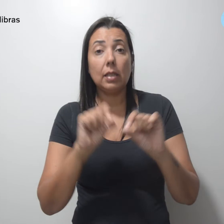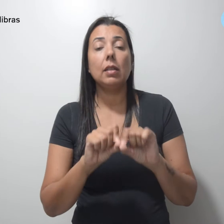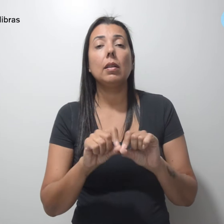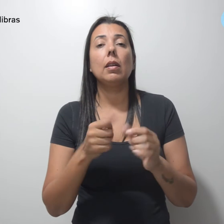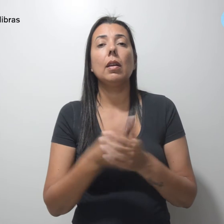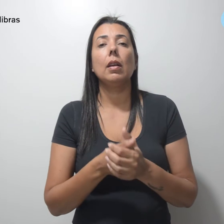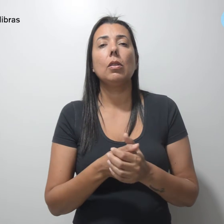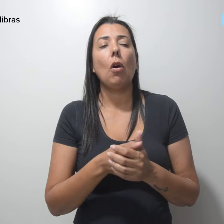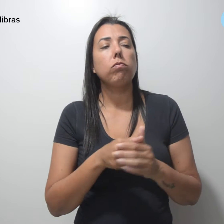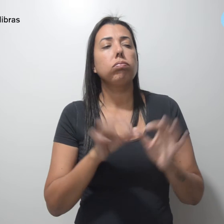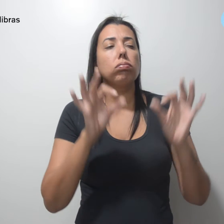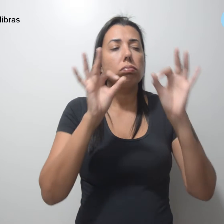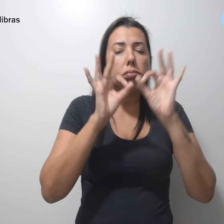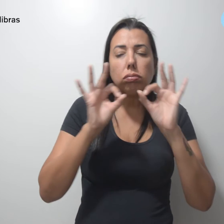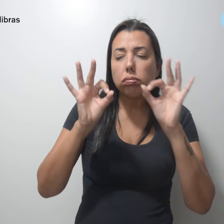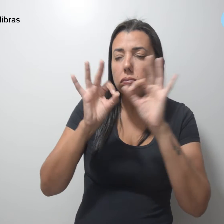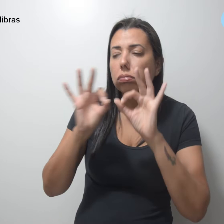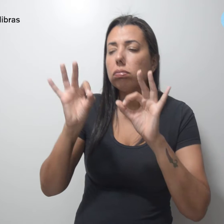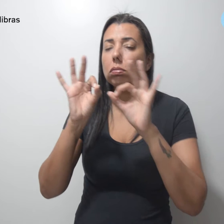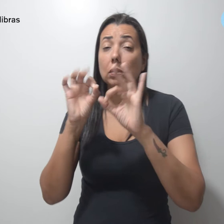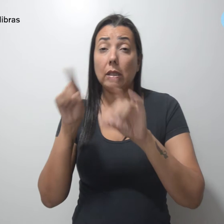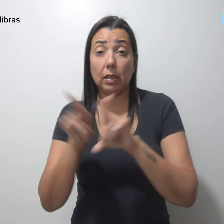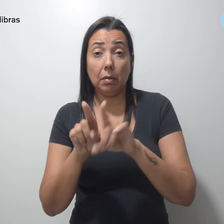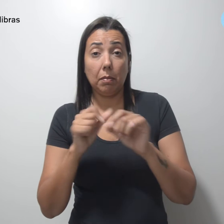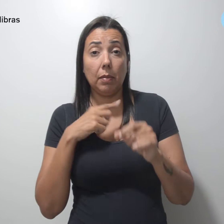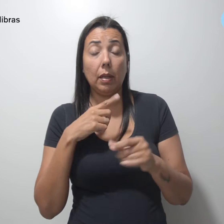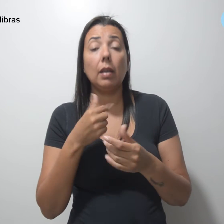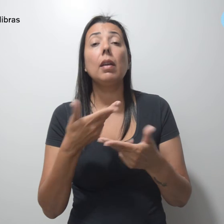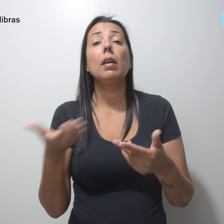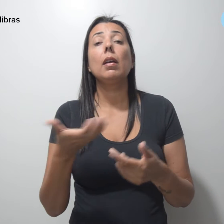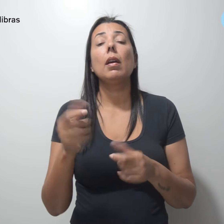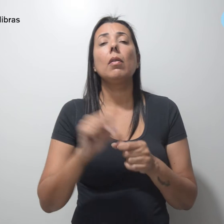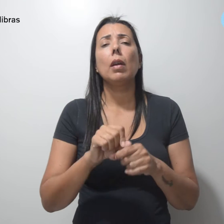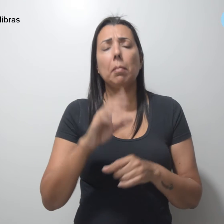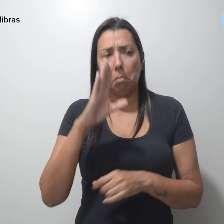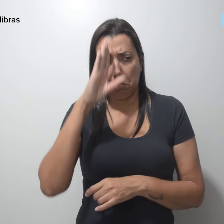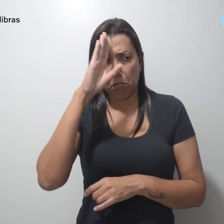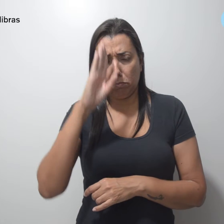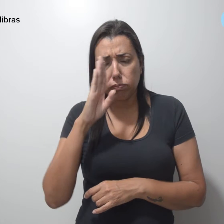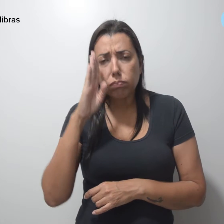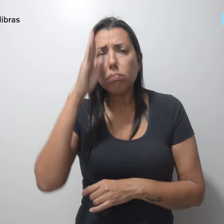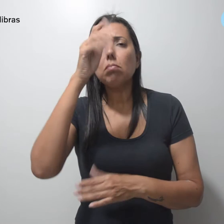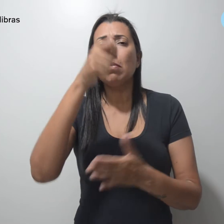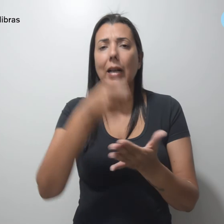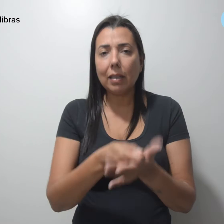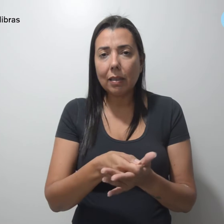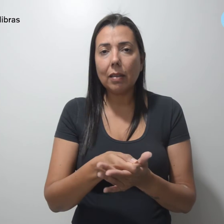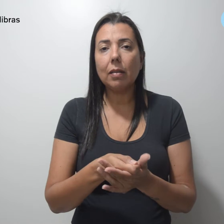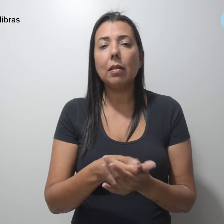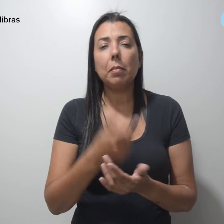ostensiva, com o propósito de impor um regime autoritário, devem ser